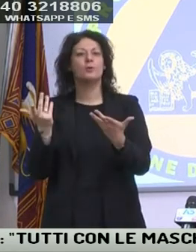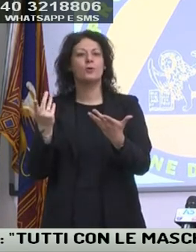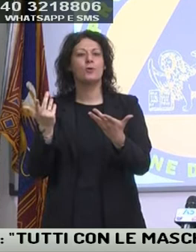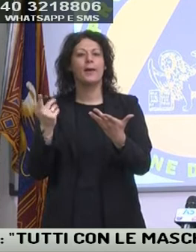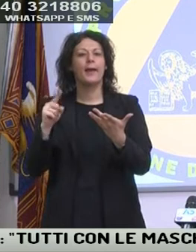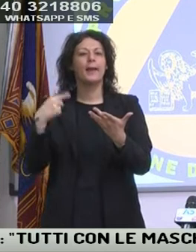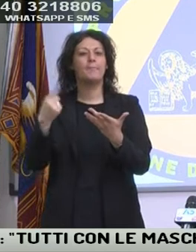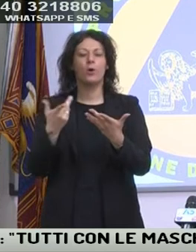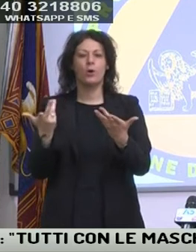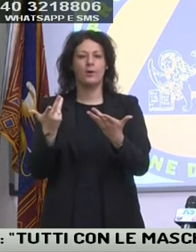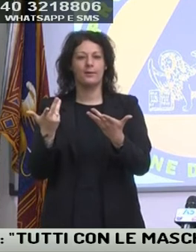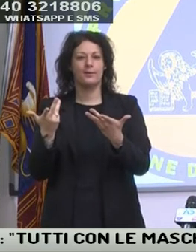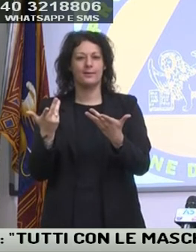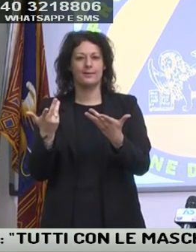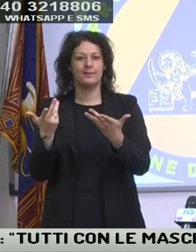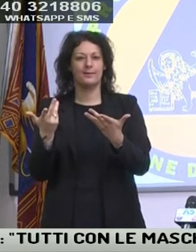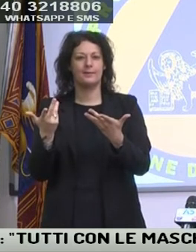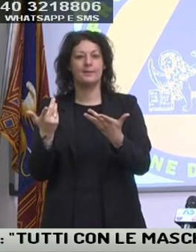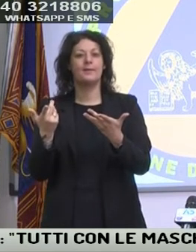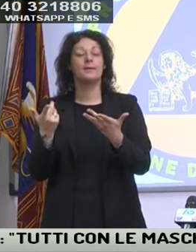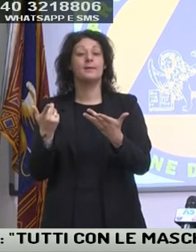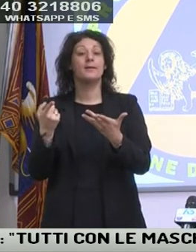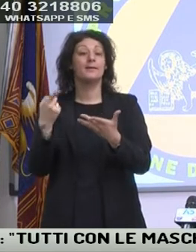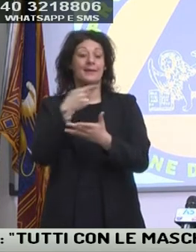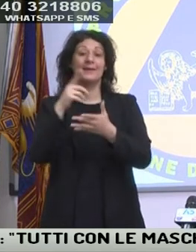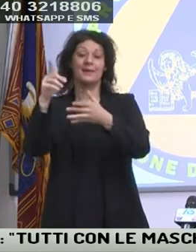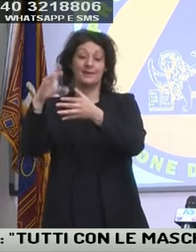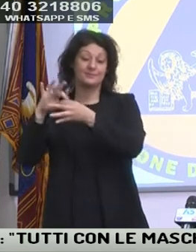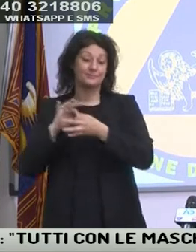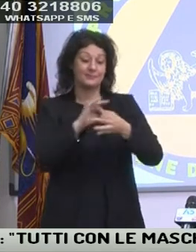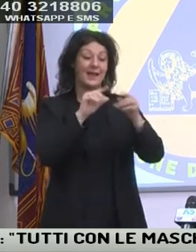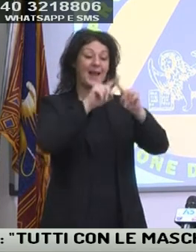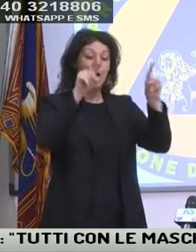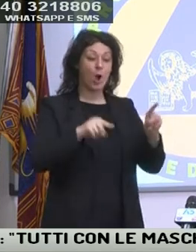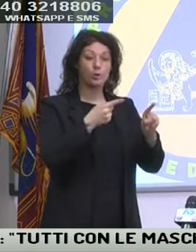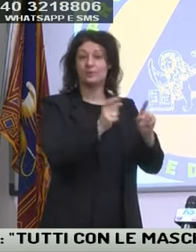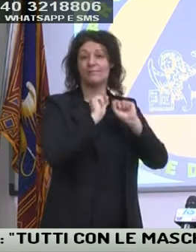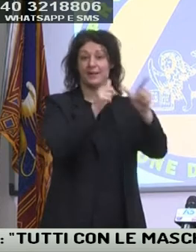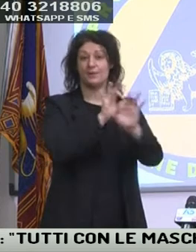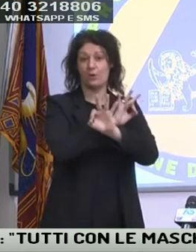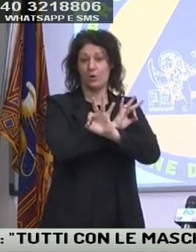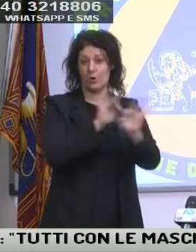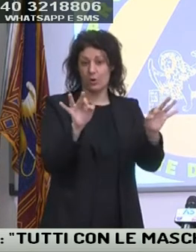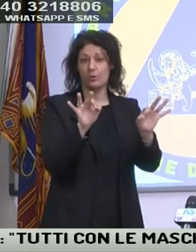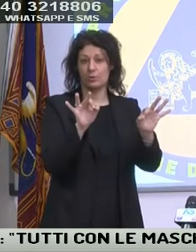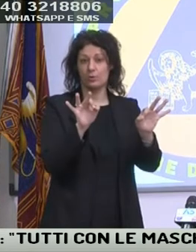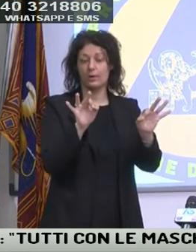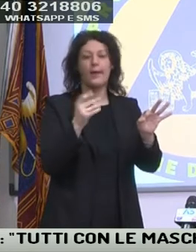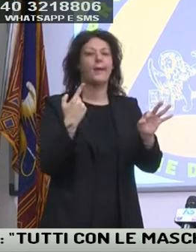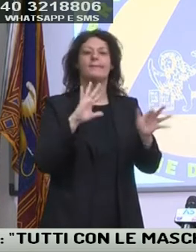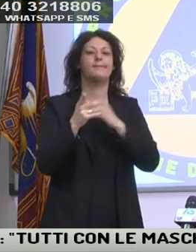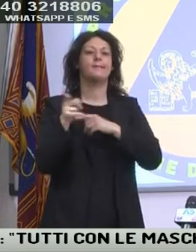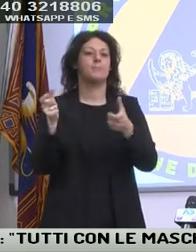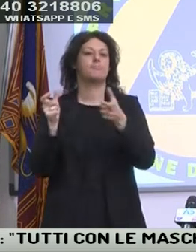intercettati e quindi hanno una risposta al loro bisogno di acquisto attraverso le mostre, le sale mostre, gli showroom e quant'altro. Quindi